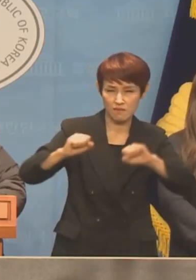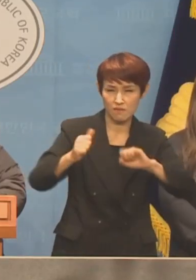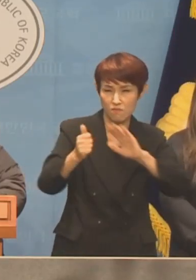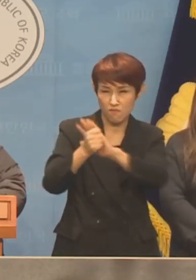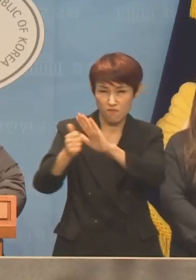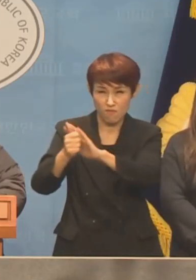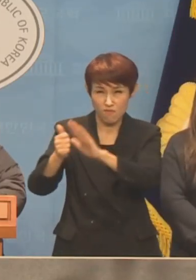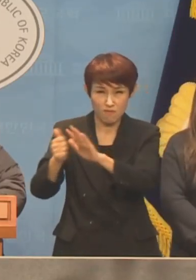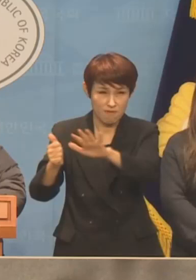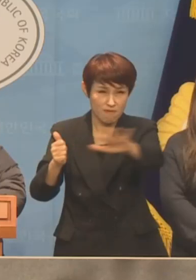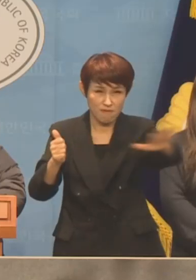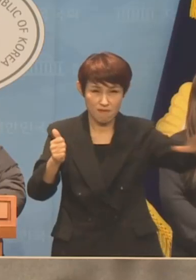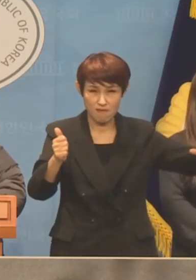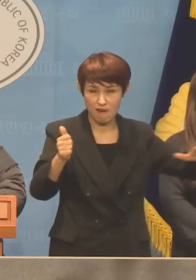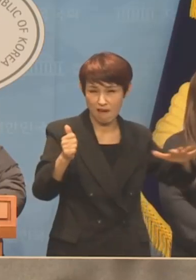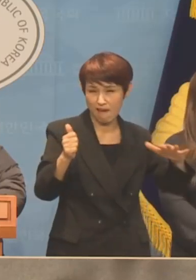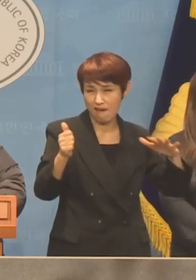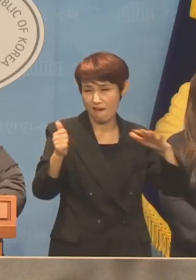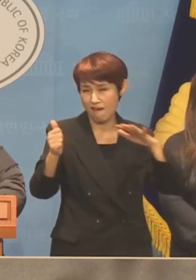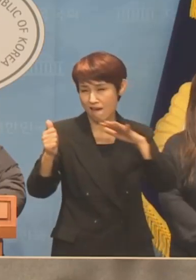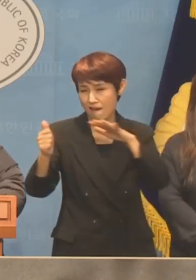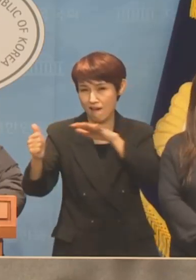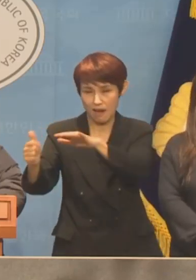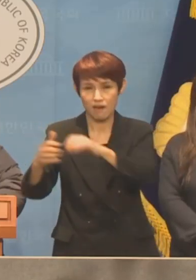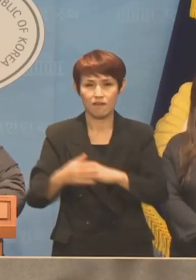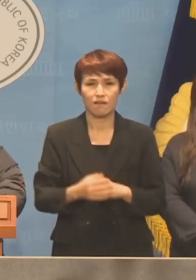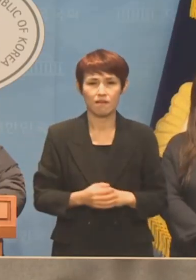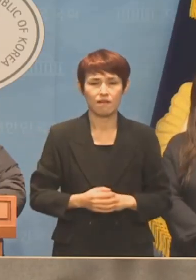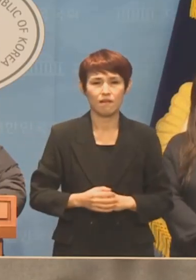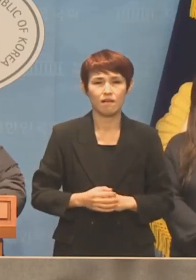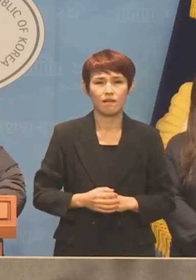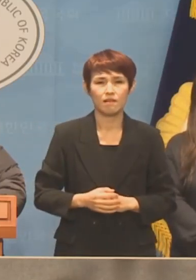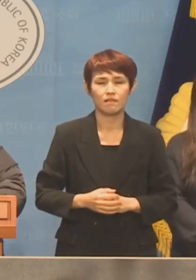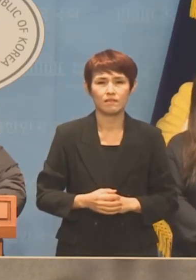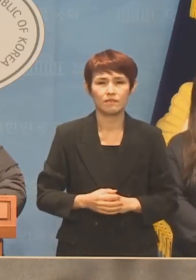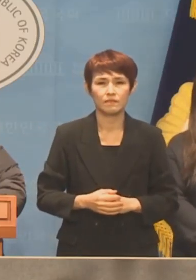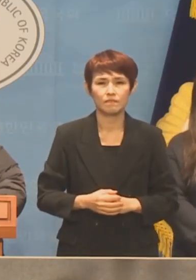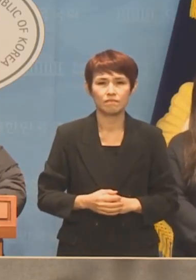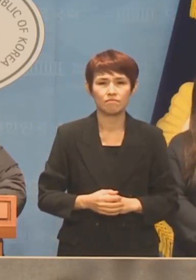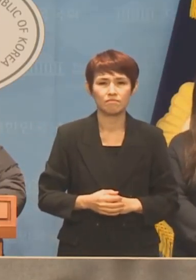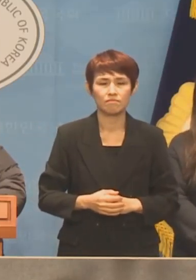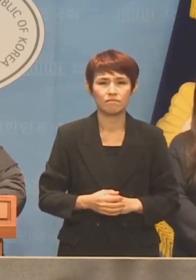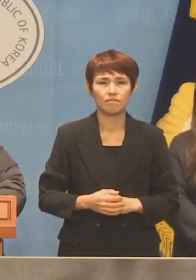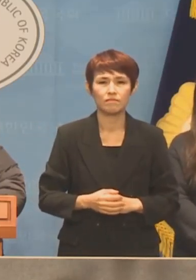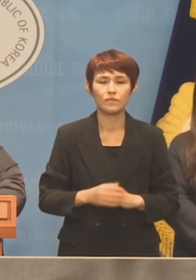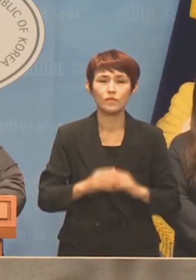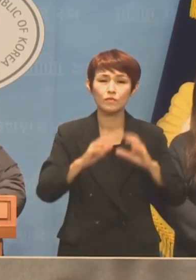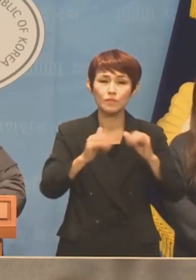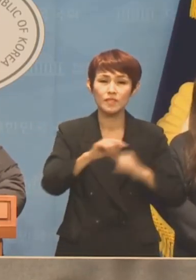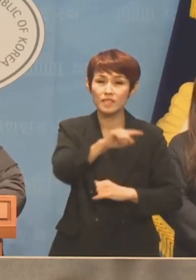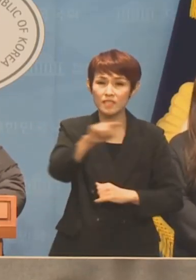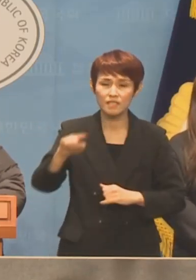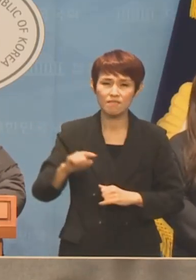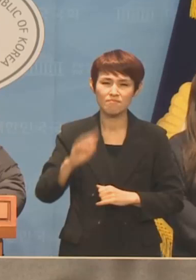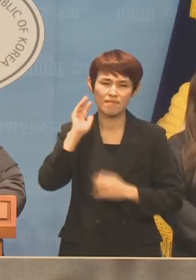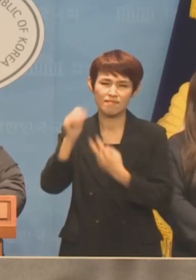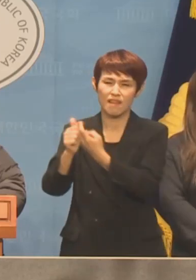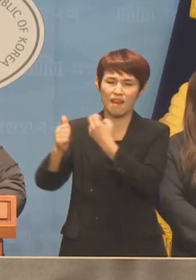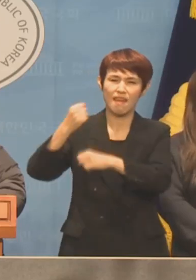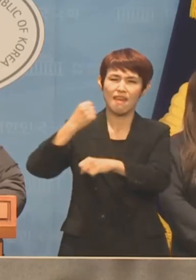창대한 군사를 일으켰다. 가는 곳마다 중국인들이 탄핵소추에 나섭니다. 헌법재판소가 너무 정치